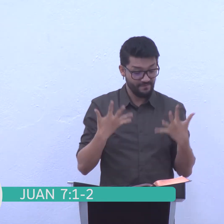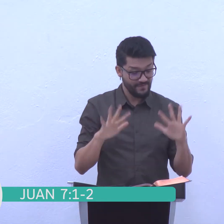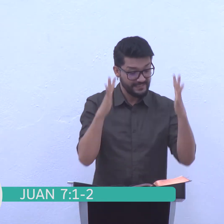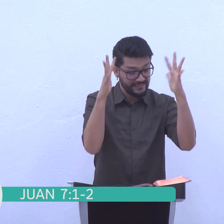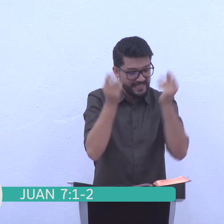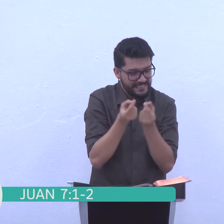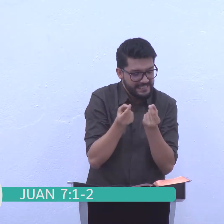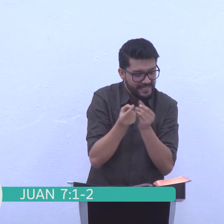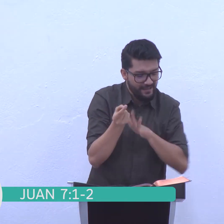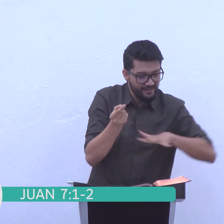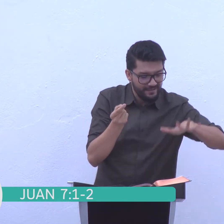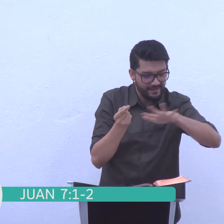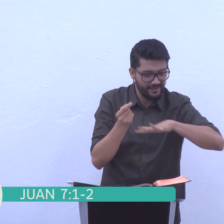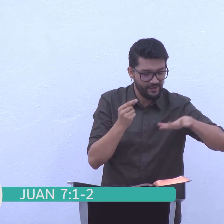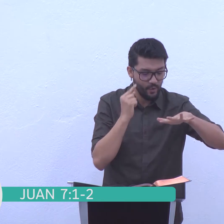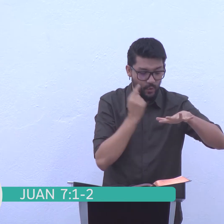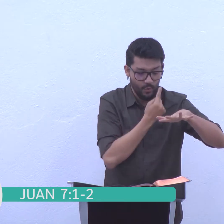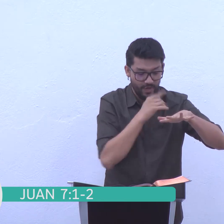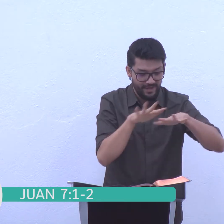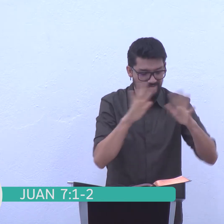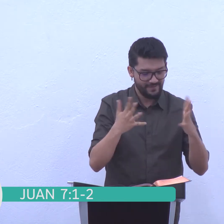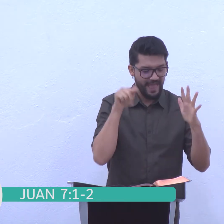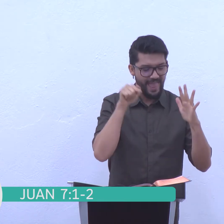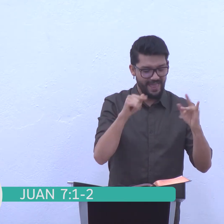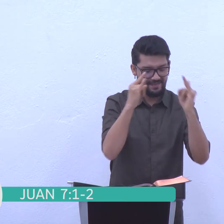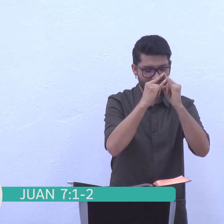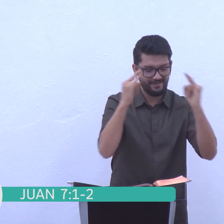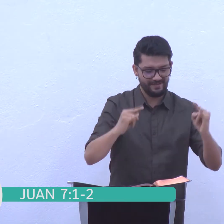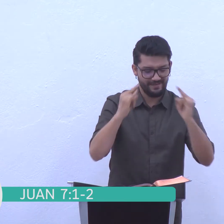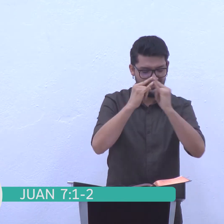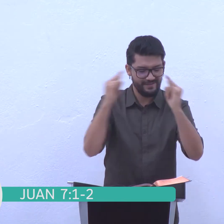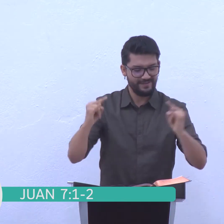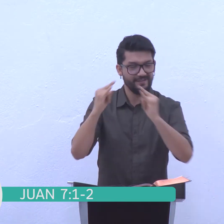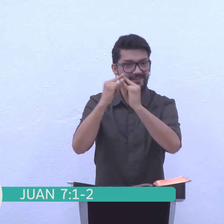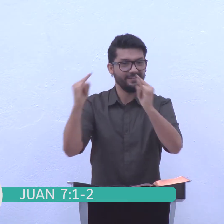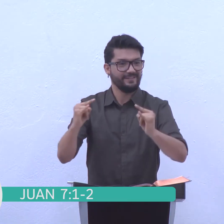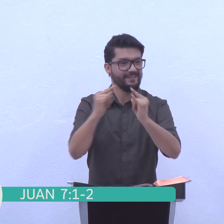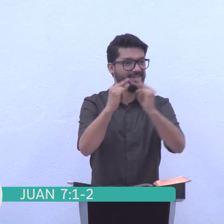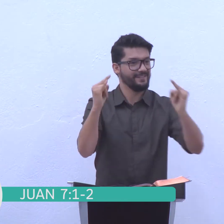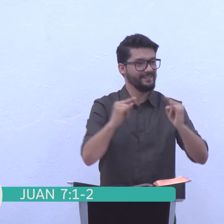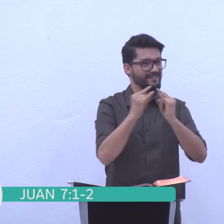Estaba cerca la fiesta de los judíos, la de los tabernáculos.